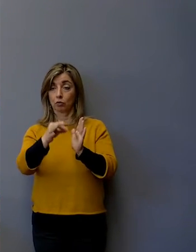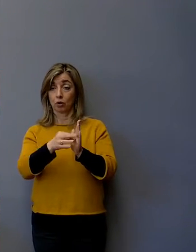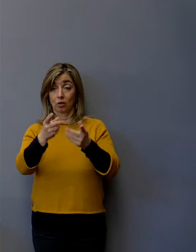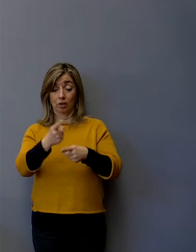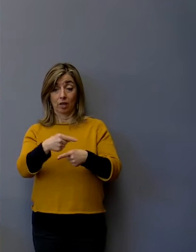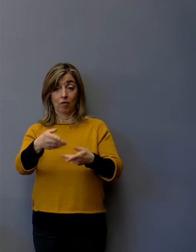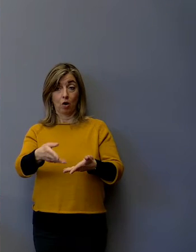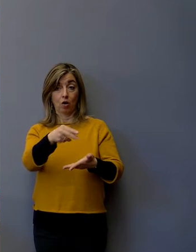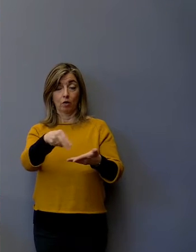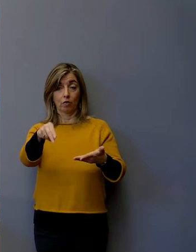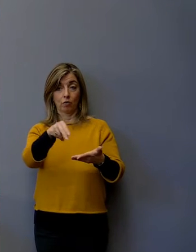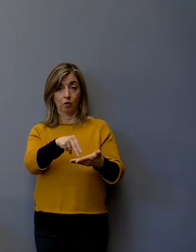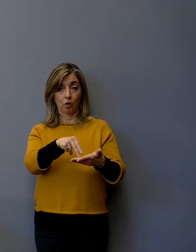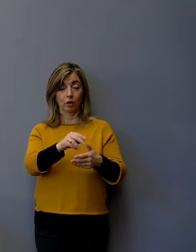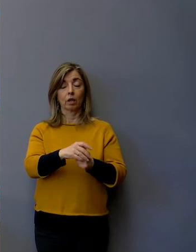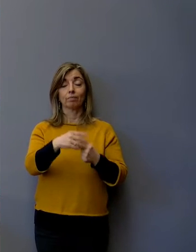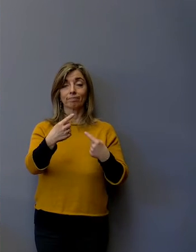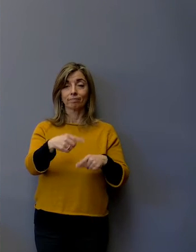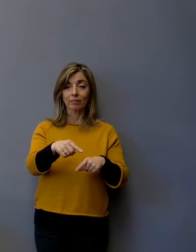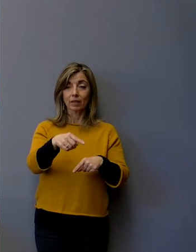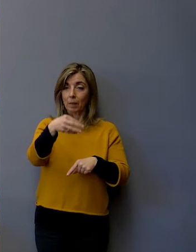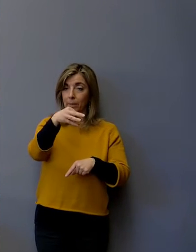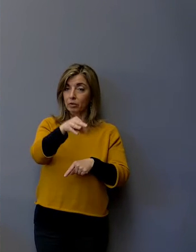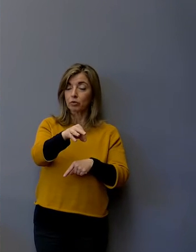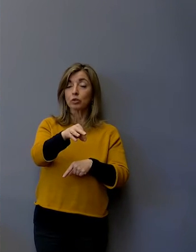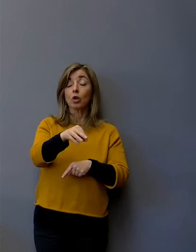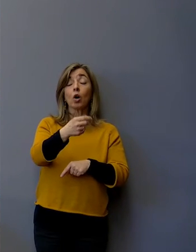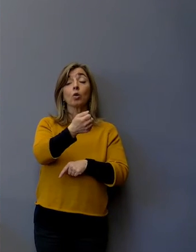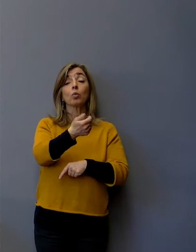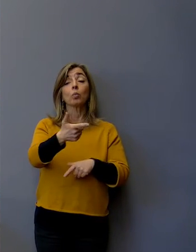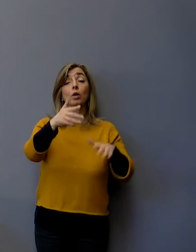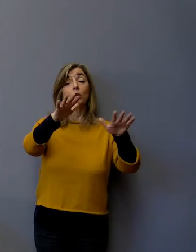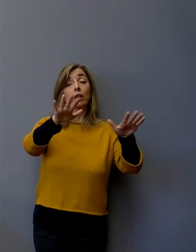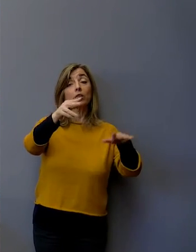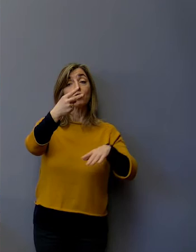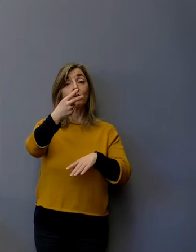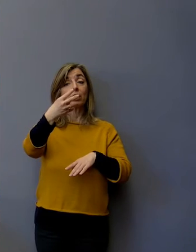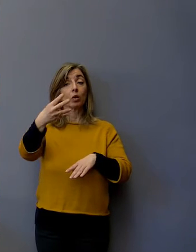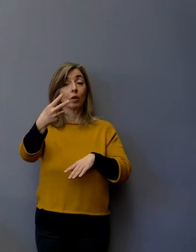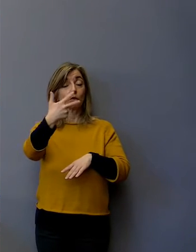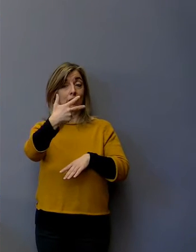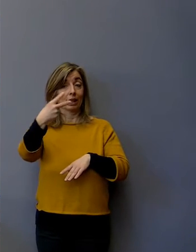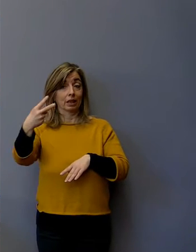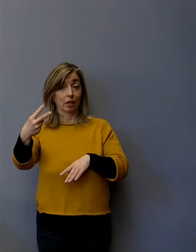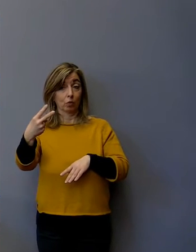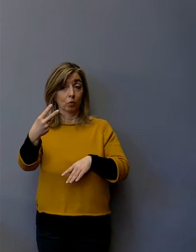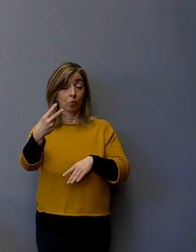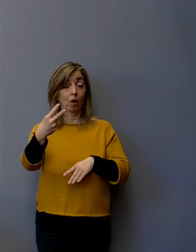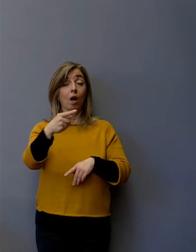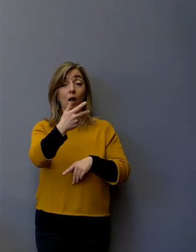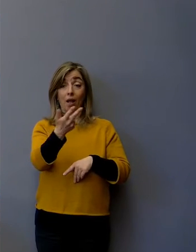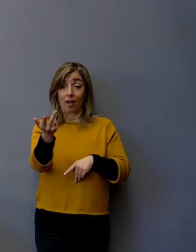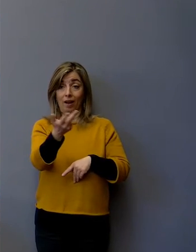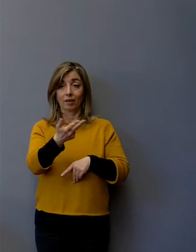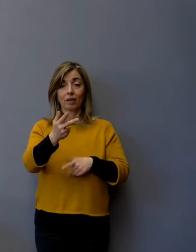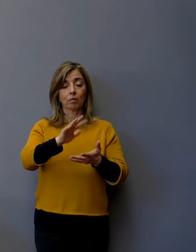numero 10 24 e 32 sono tutti e tre trasformate in ordine del giorno con parere